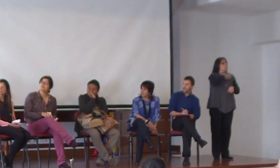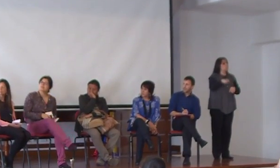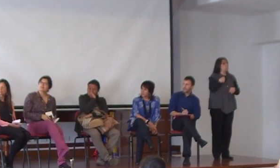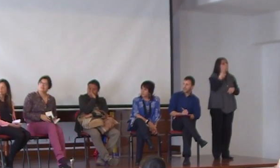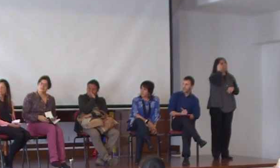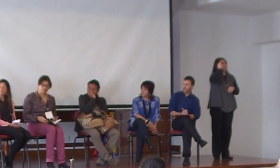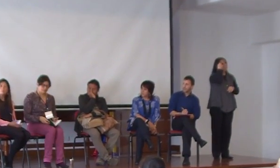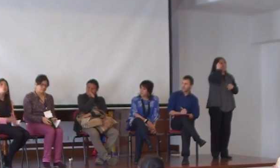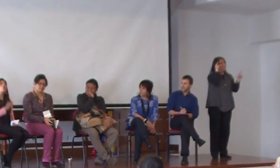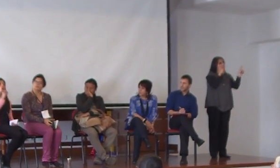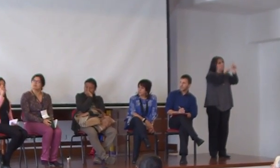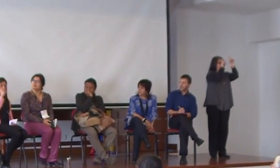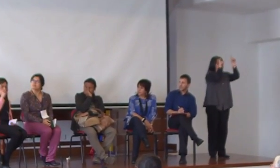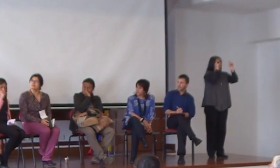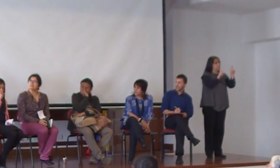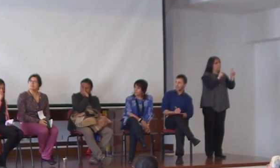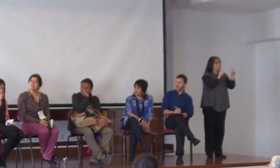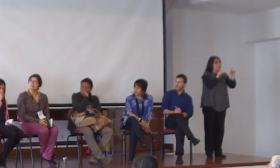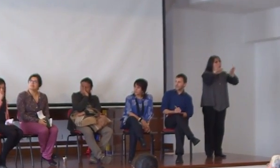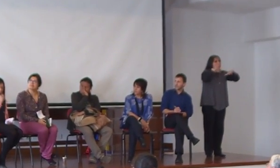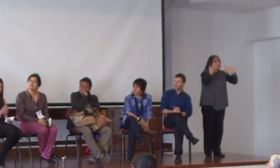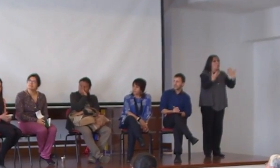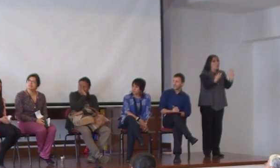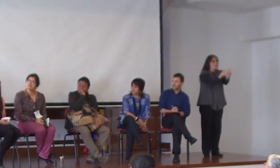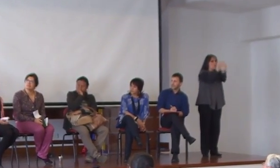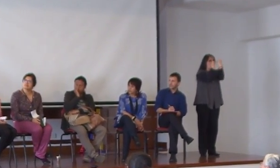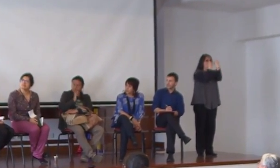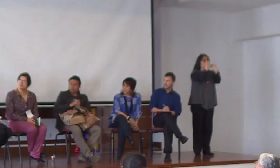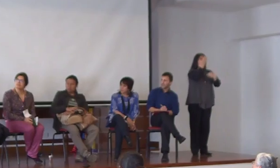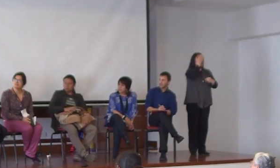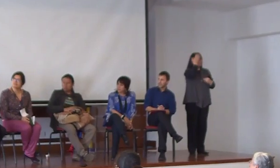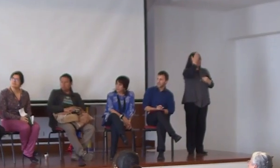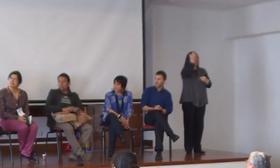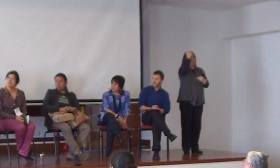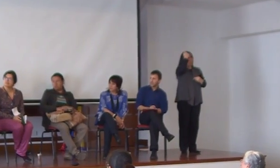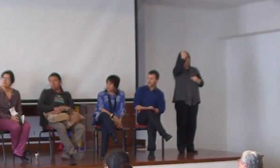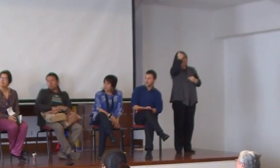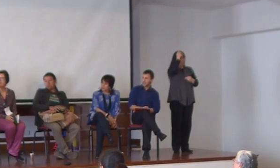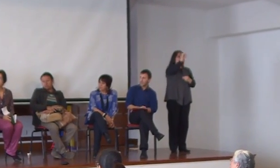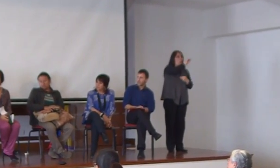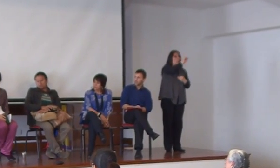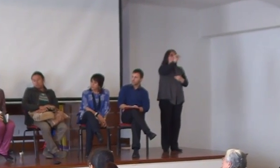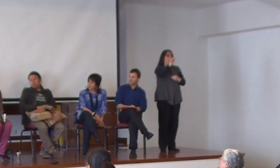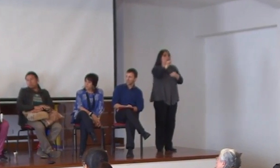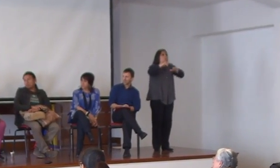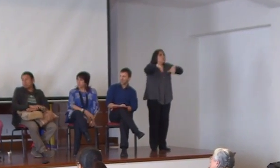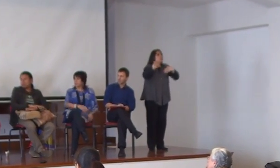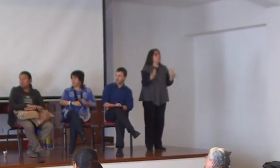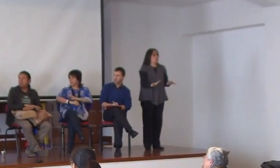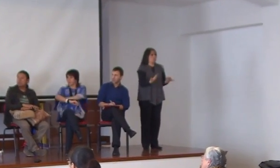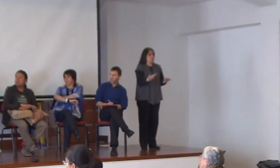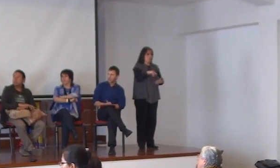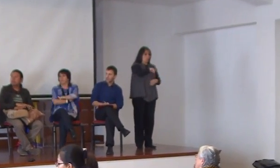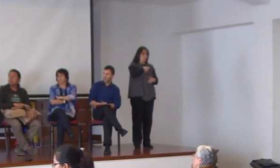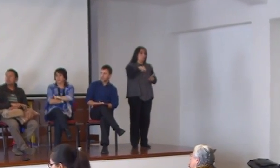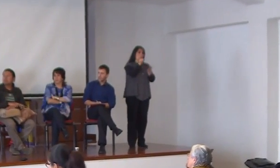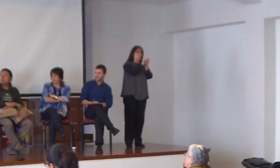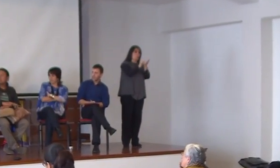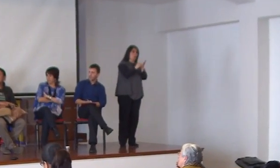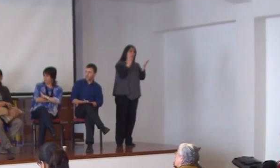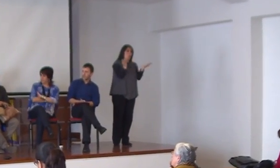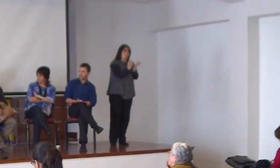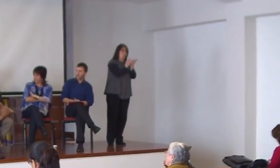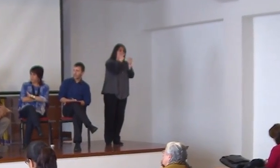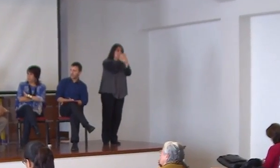sobre cómo debe ser esa formación de los maestros y las maestras, ¿no? Nosotros en el programa de educación infantil estamos pasando por un proceso